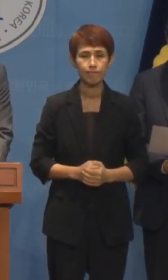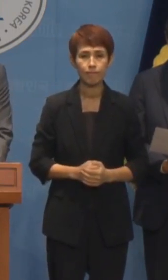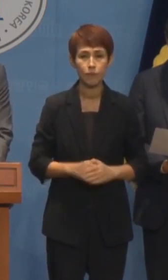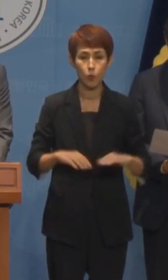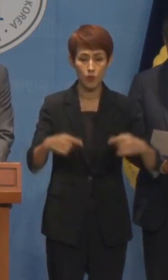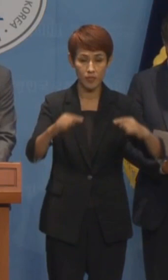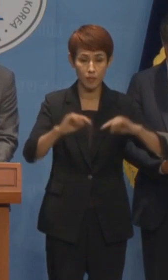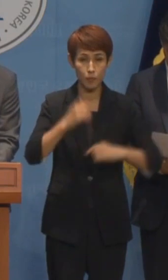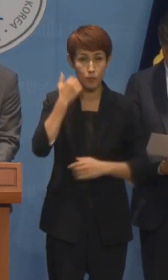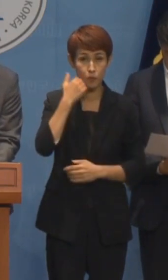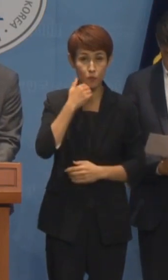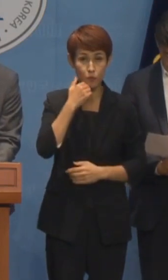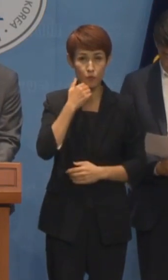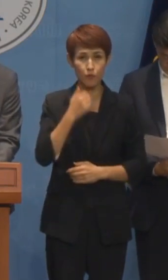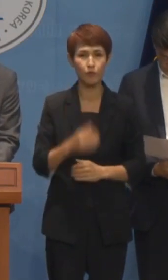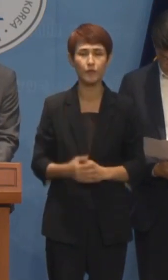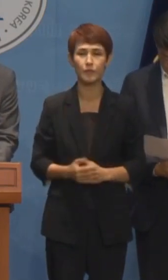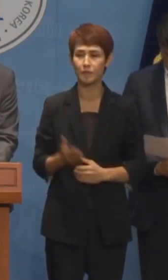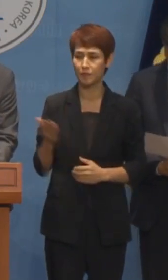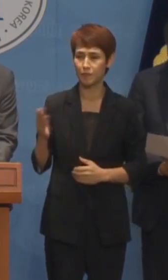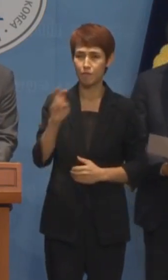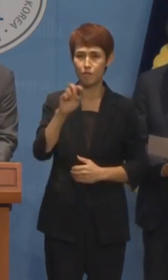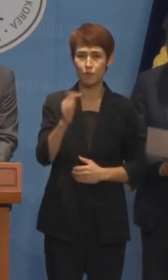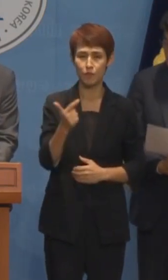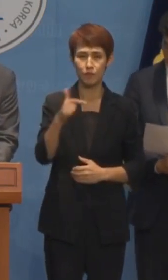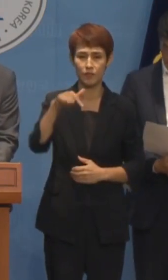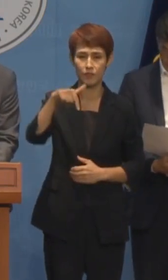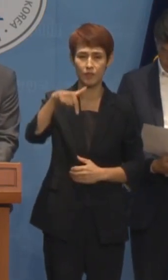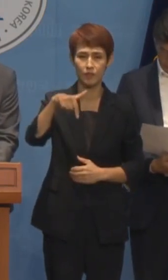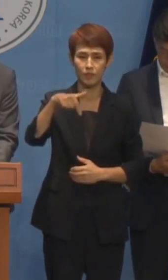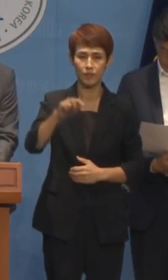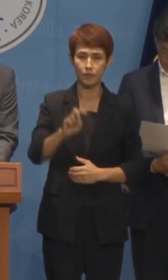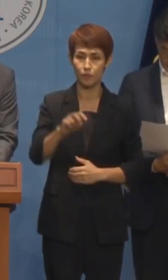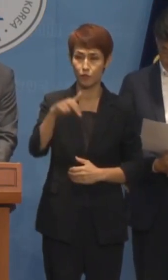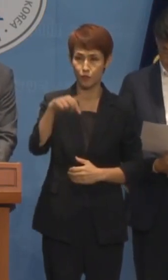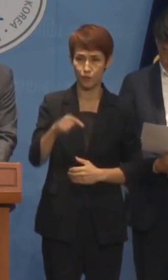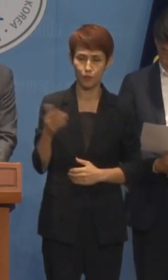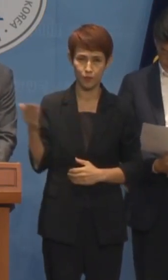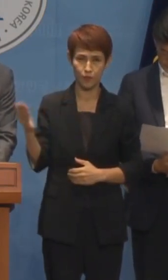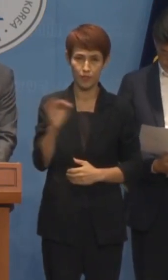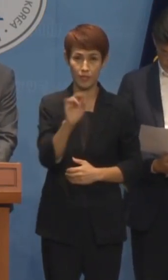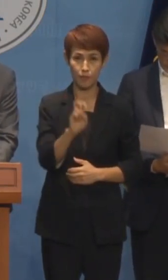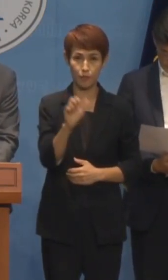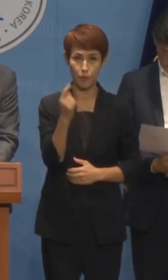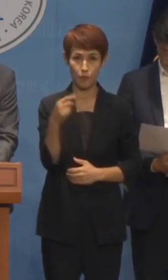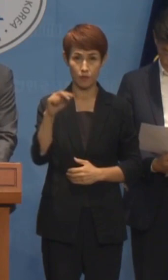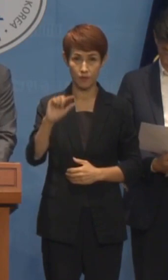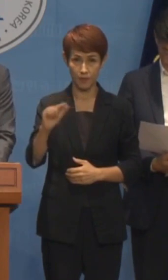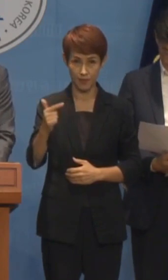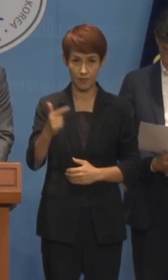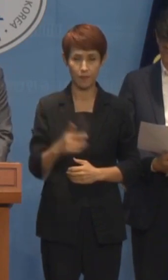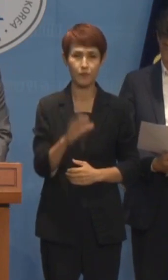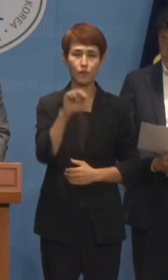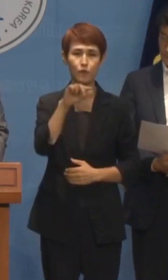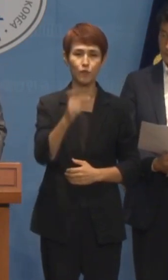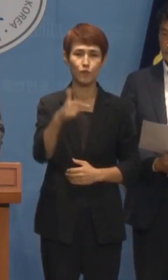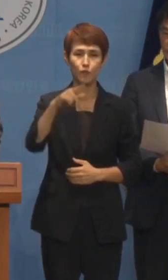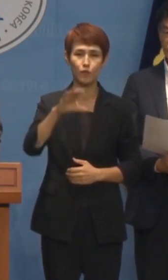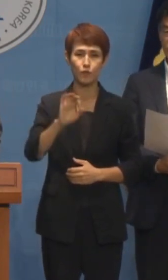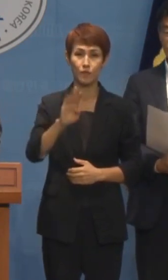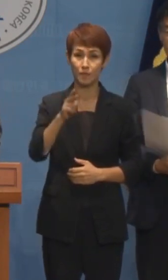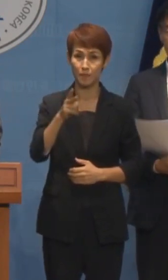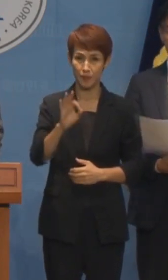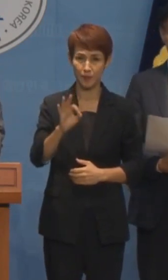참여하신 의원님은 우측에 문근주 의원님 참석하셨습니다. 이모선 의원님 참석하셨고요. 윤준병 의원님